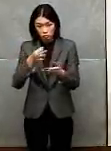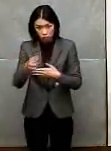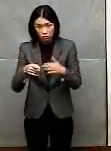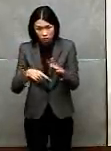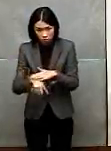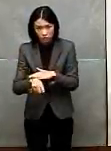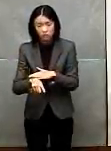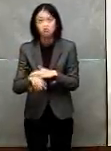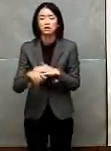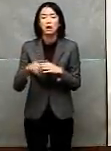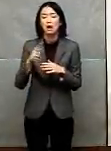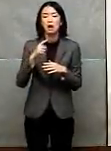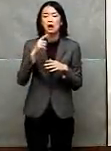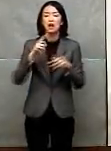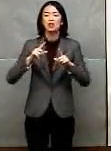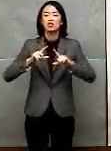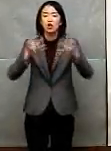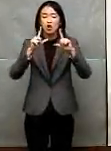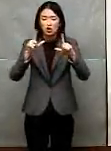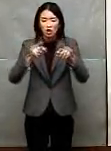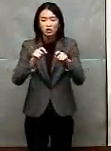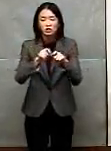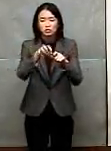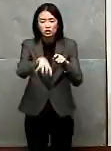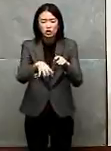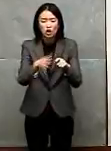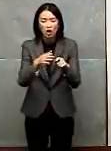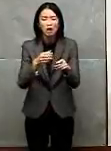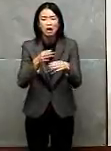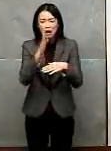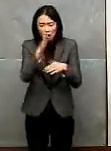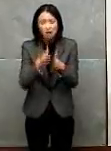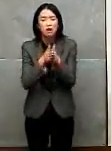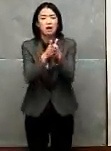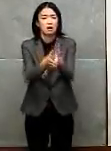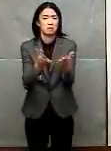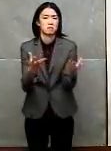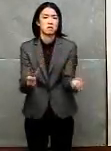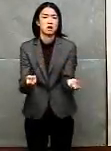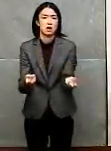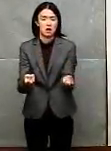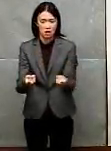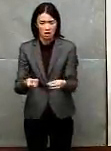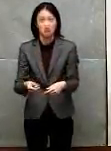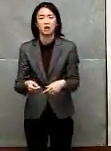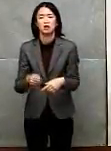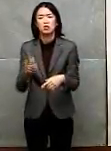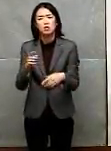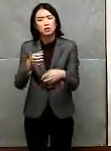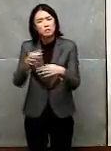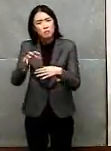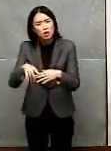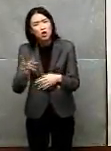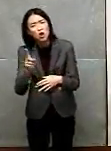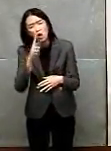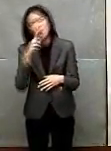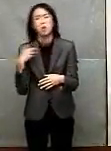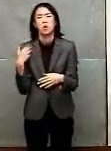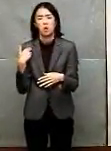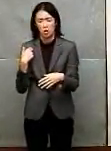買ったかは、はい、ちょっと聞いてみないと。はい。でもとても立派なラ・フランスでした。山形のラ・フランスです、間違いなく。は